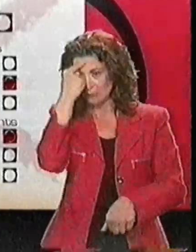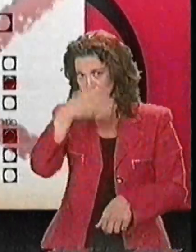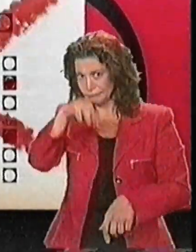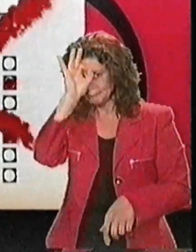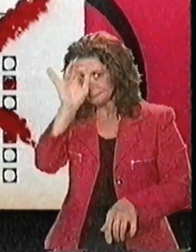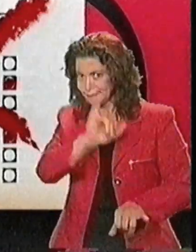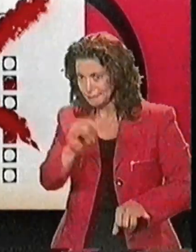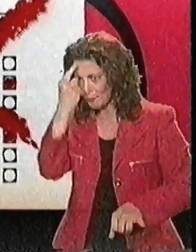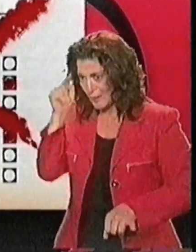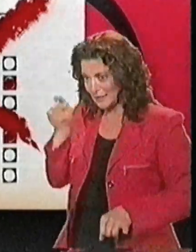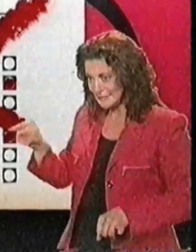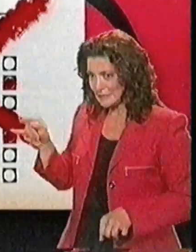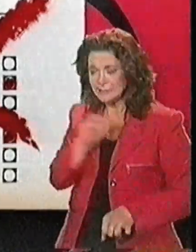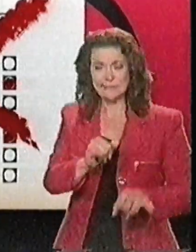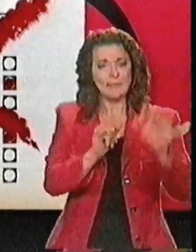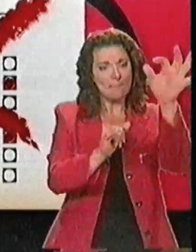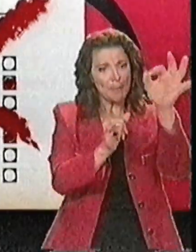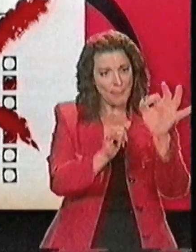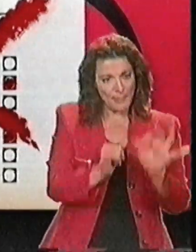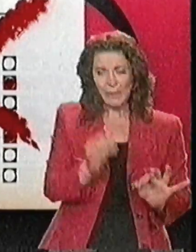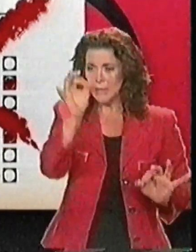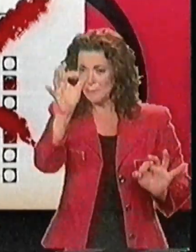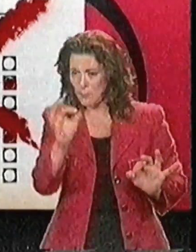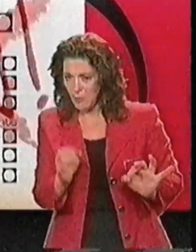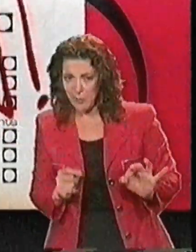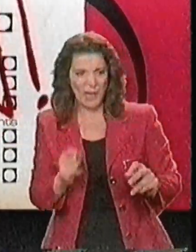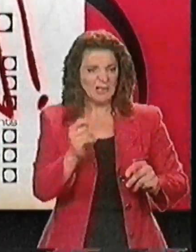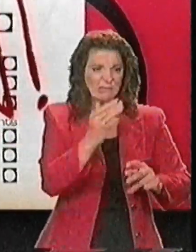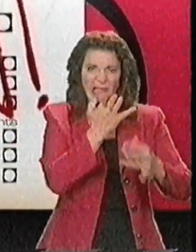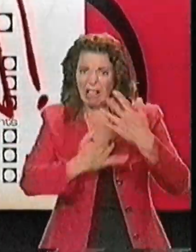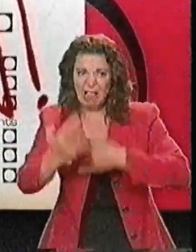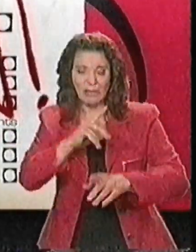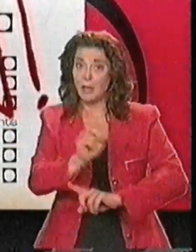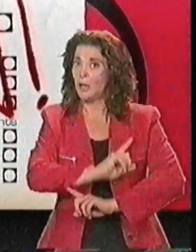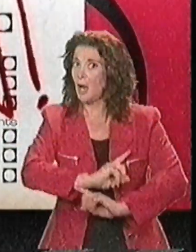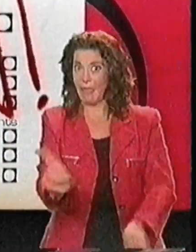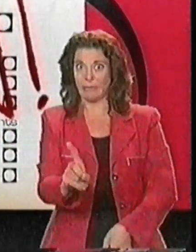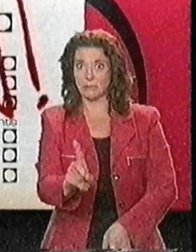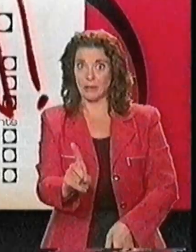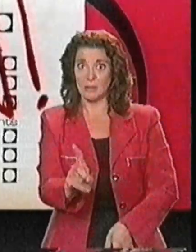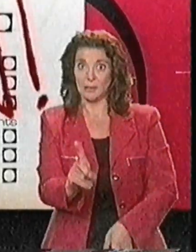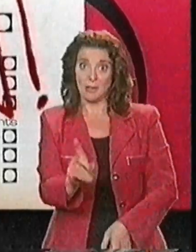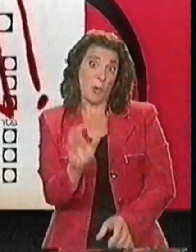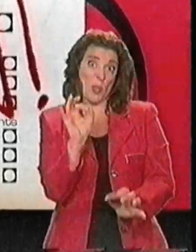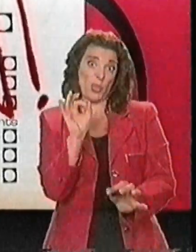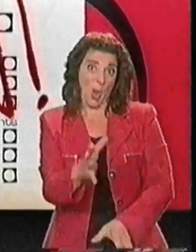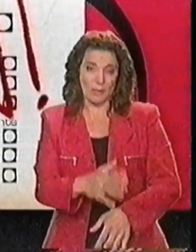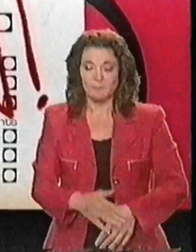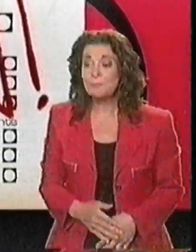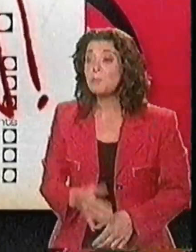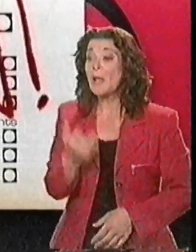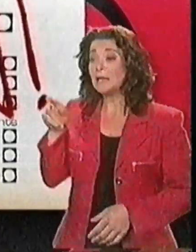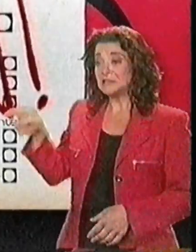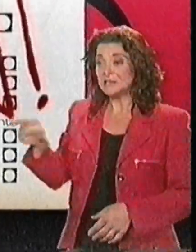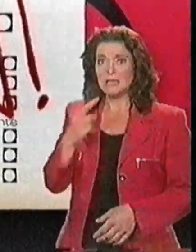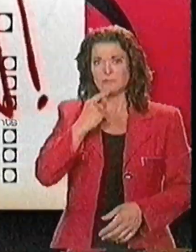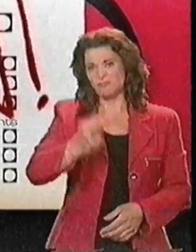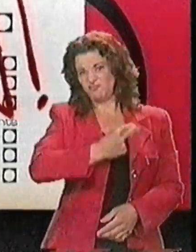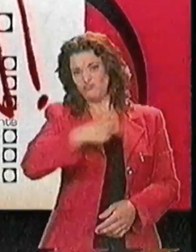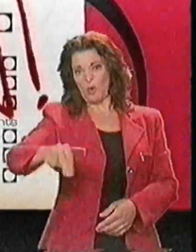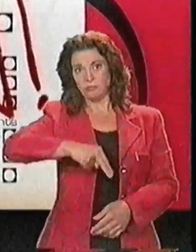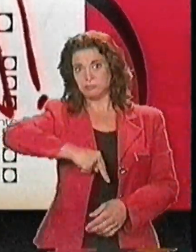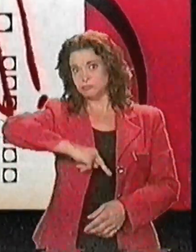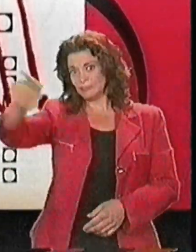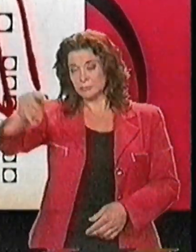le panachage, comme on l'appelle, est interdit. Et puis non, vous ne pouvez pas écrire sur votre bulletin, en dehors des cases